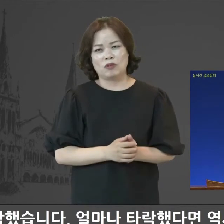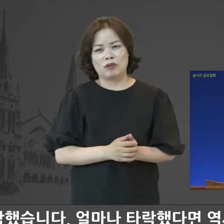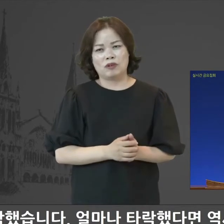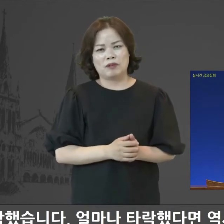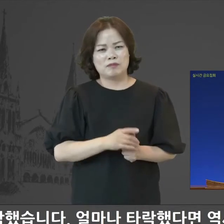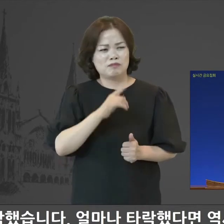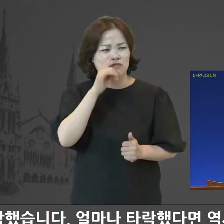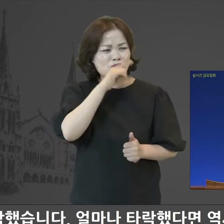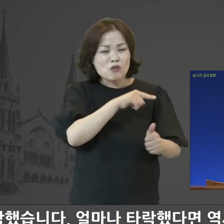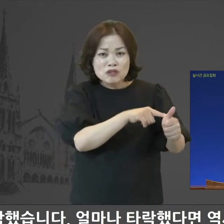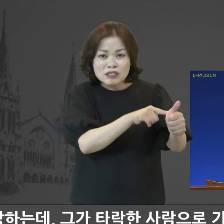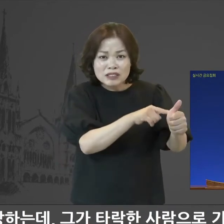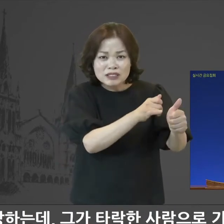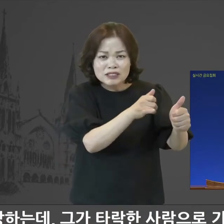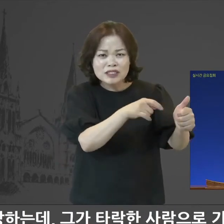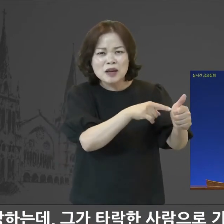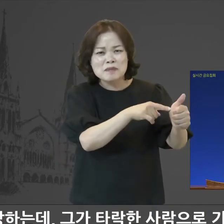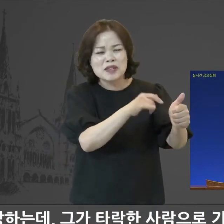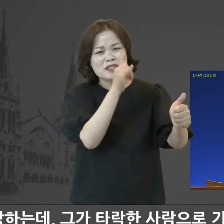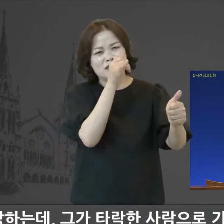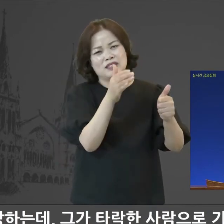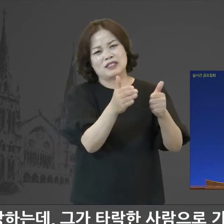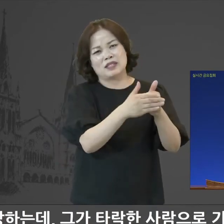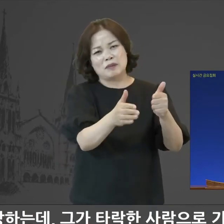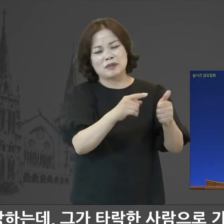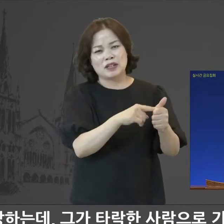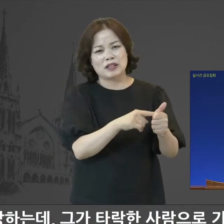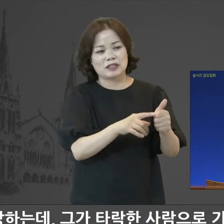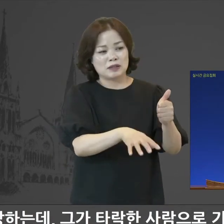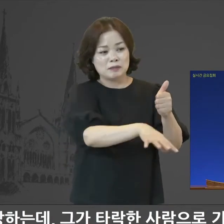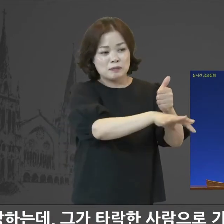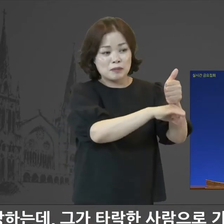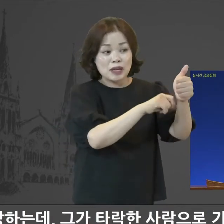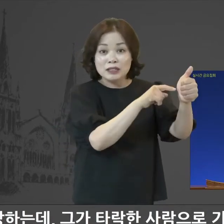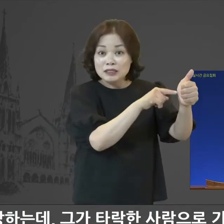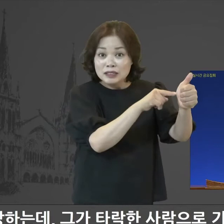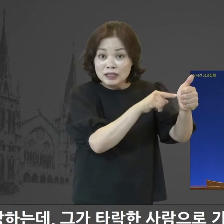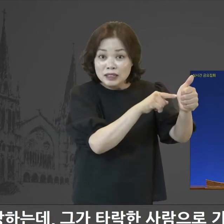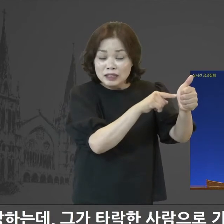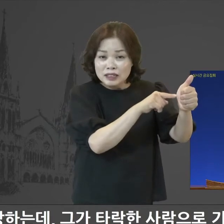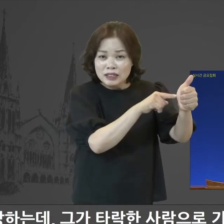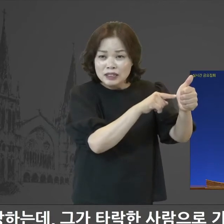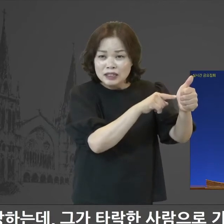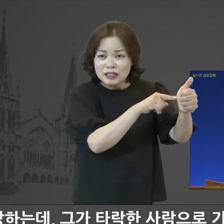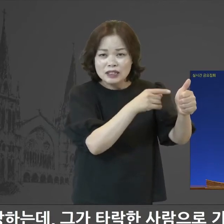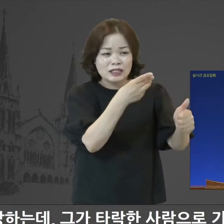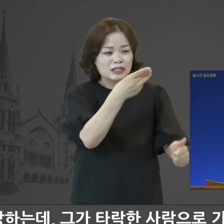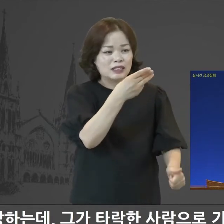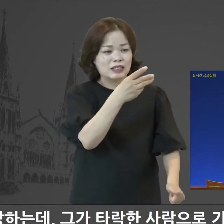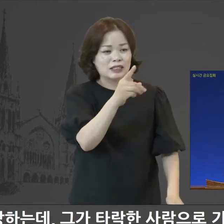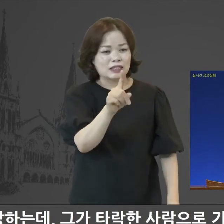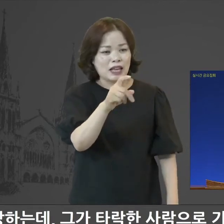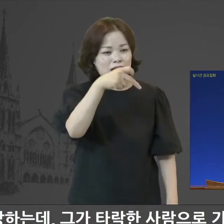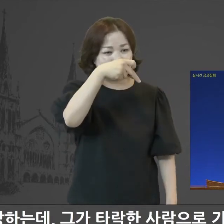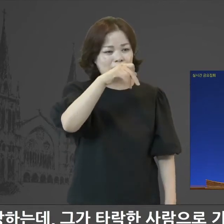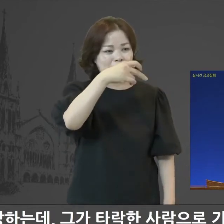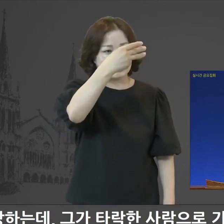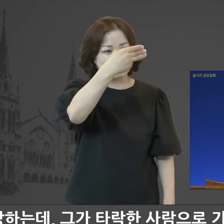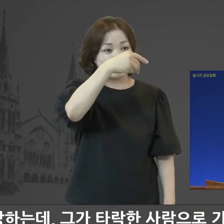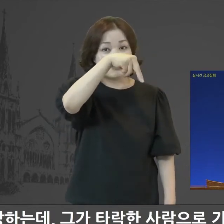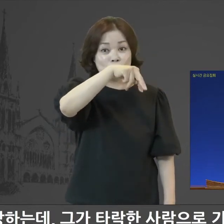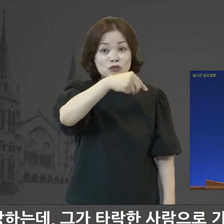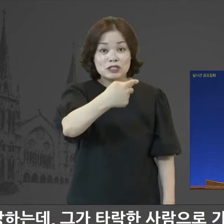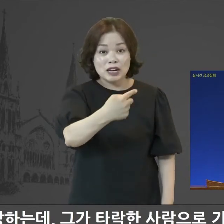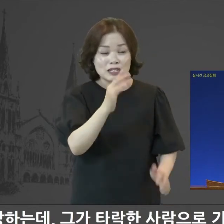아주 많이 타락되어 있었기 때문에 이 벨릭스 자체를 타키투스라는 로마의 역사학자가